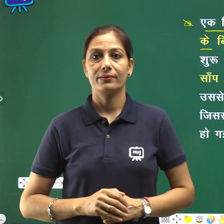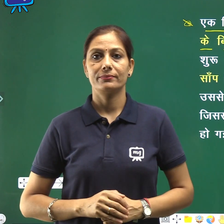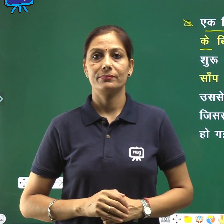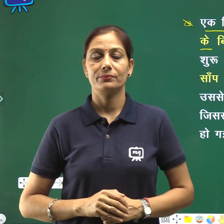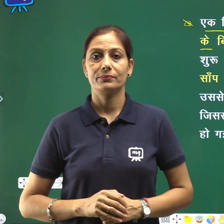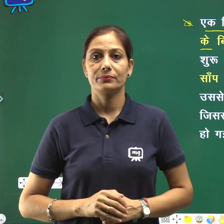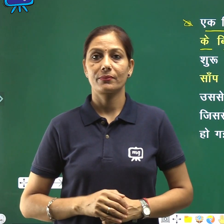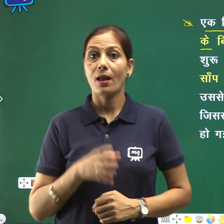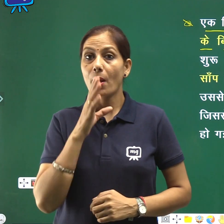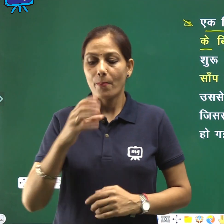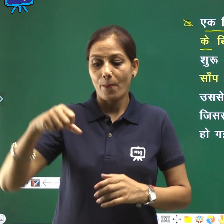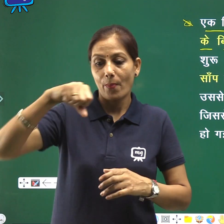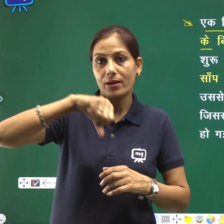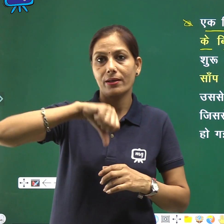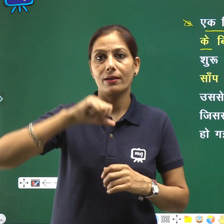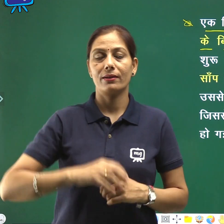पानी डालना